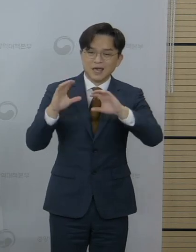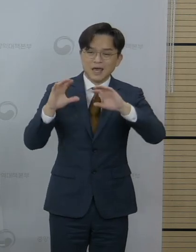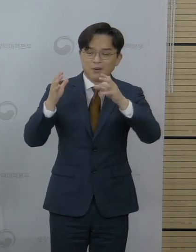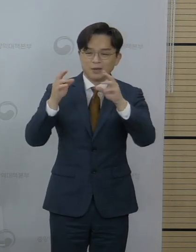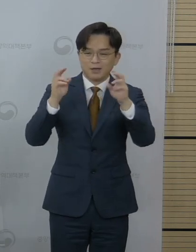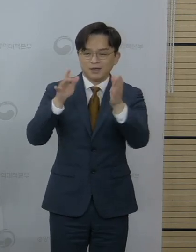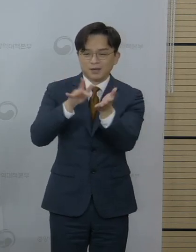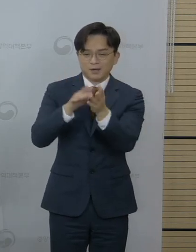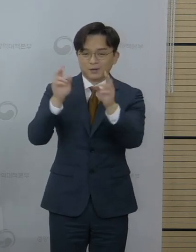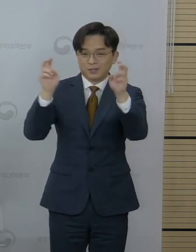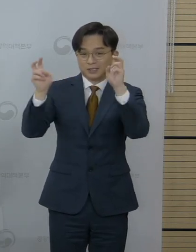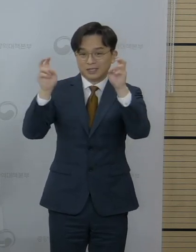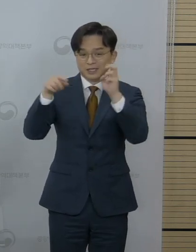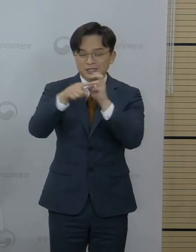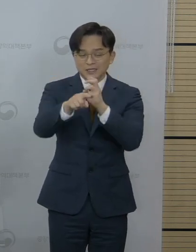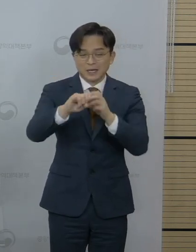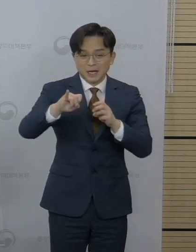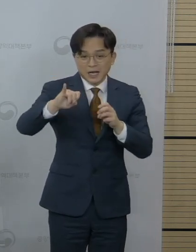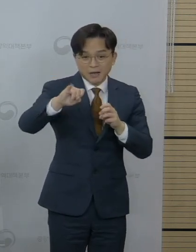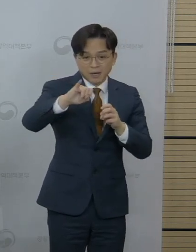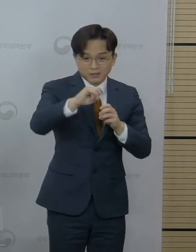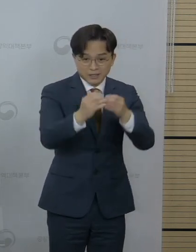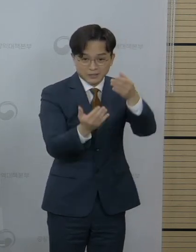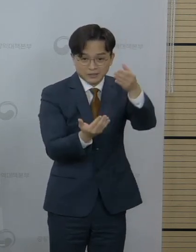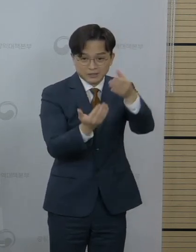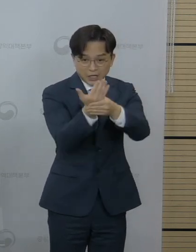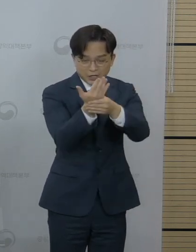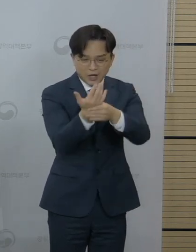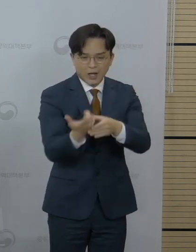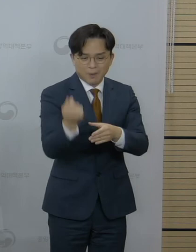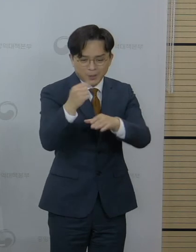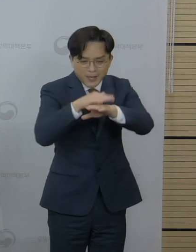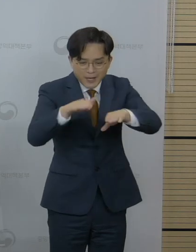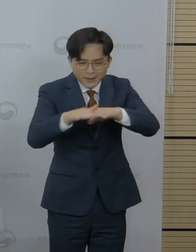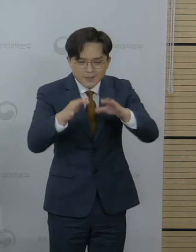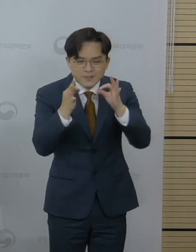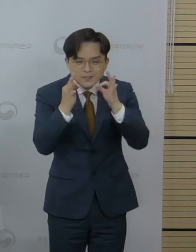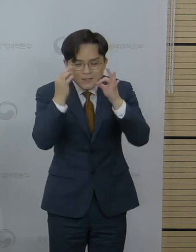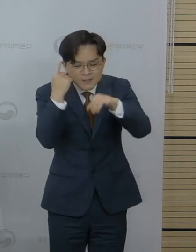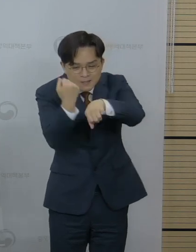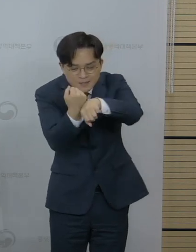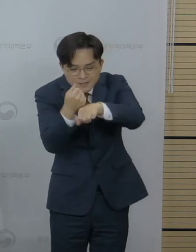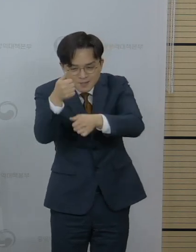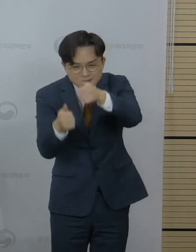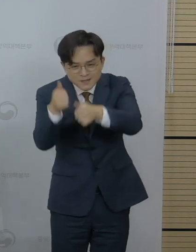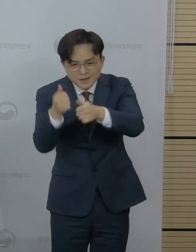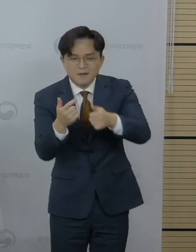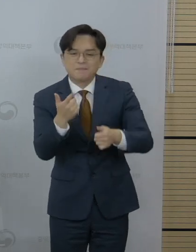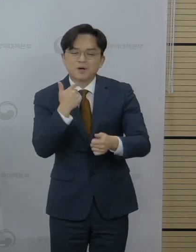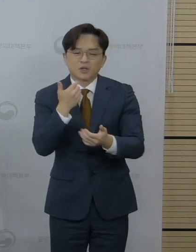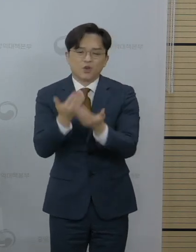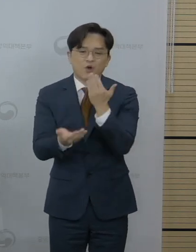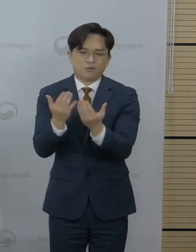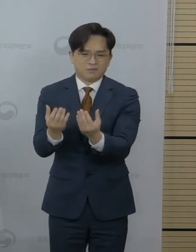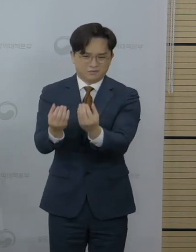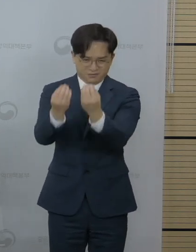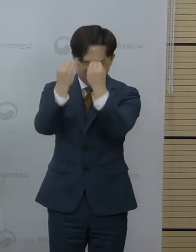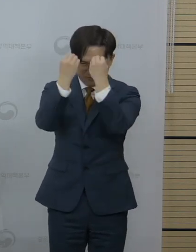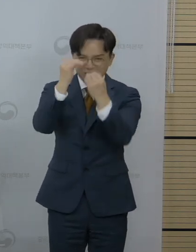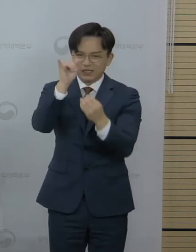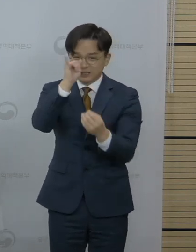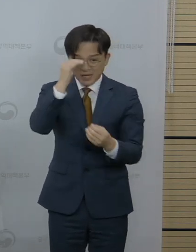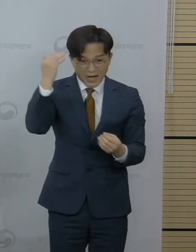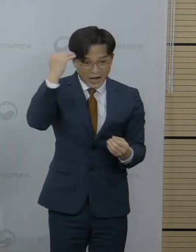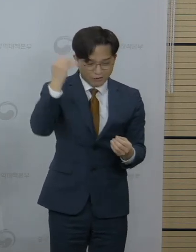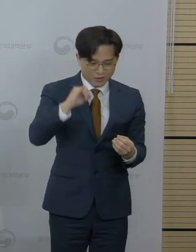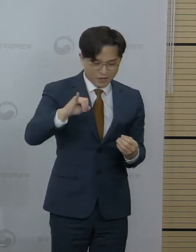이번에 코로나19가 등장하면 이미 출발선상에서 한참 앞에 있는 상황에서 진행이 되기 때문에